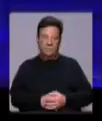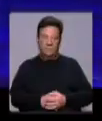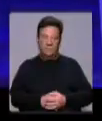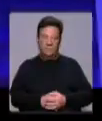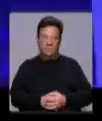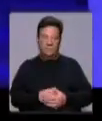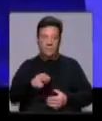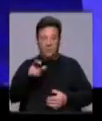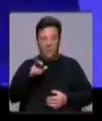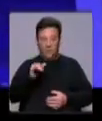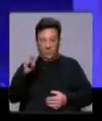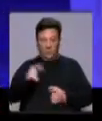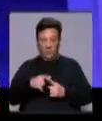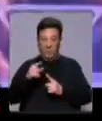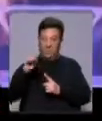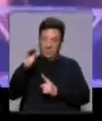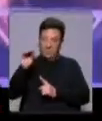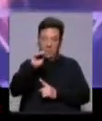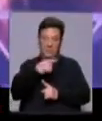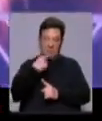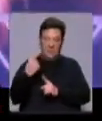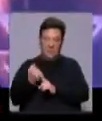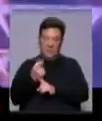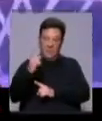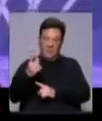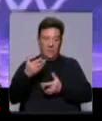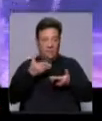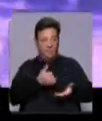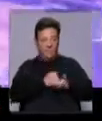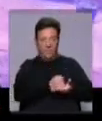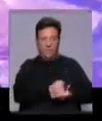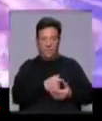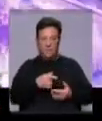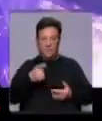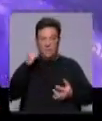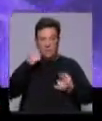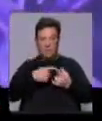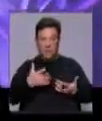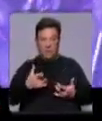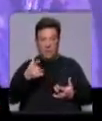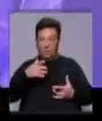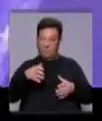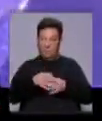Rui desafiou várias instituições a apoiarem a causa. A questão virou missão.